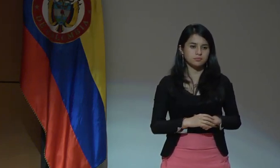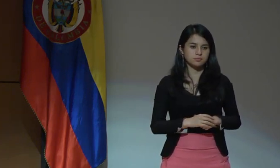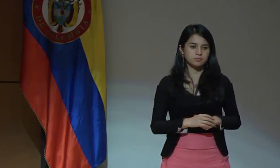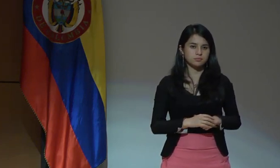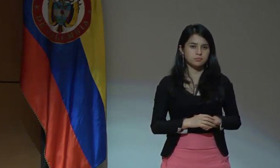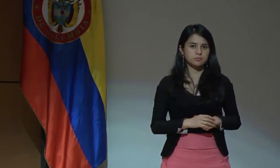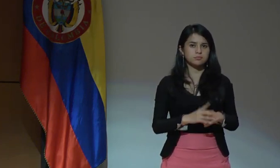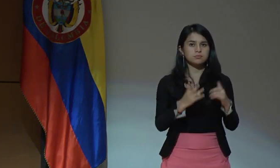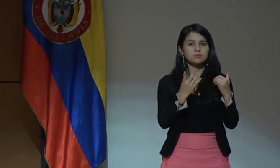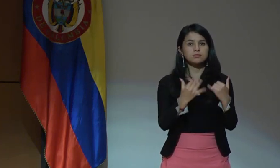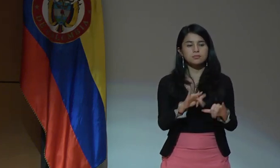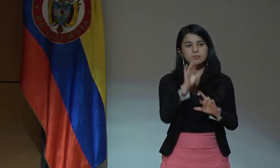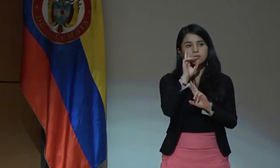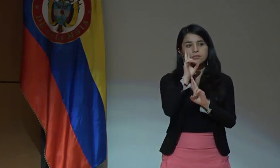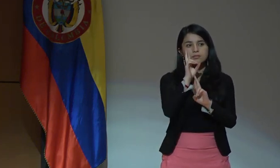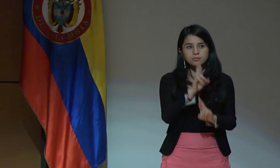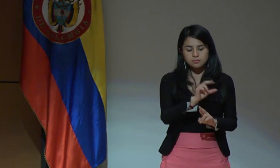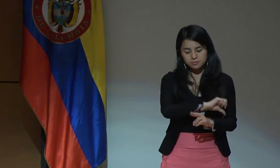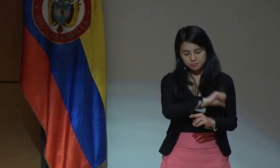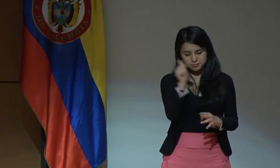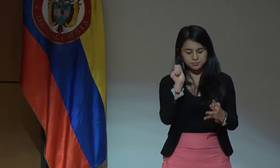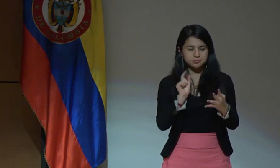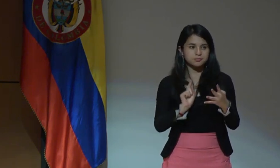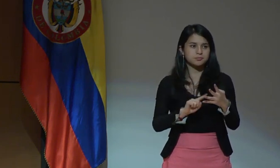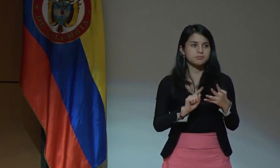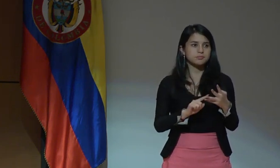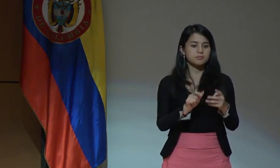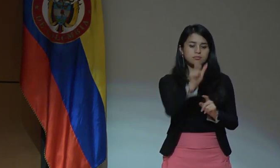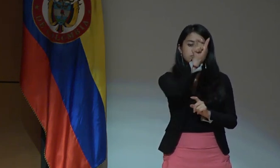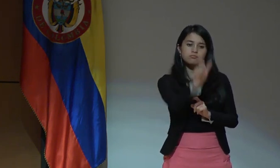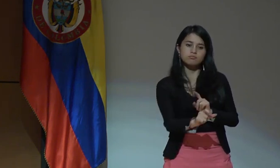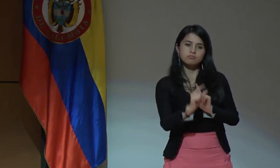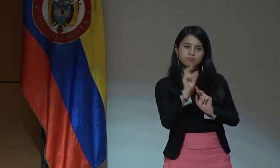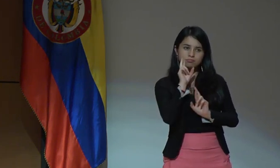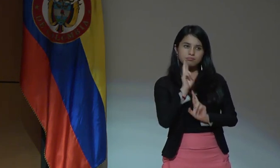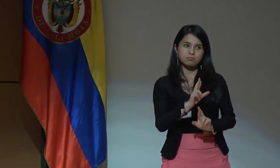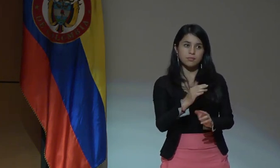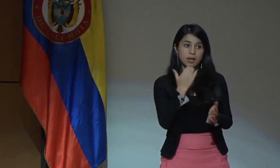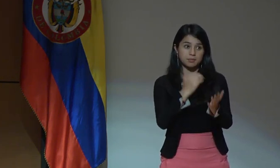Bueno, el reconocimiento del otro. Y aquí aprovecho porque hay una